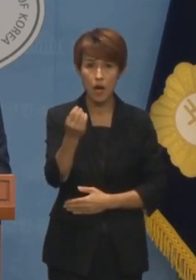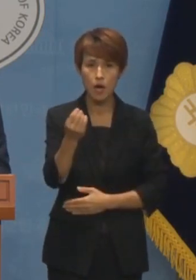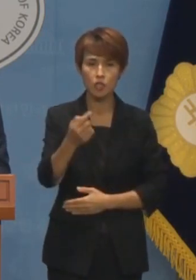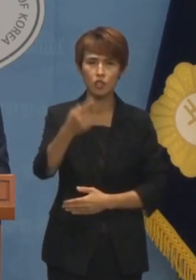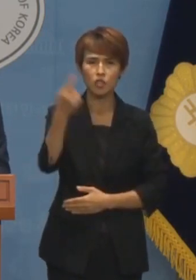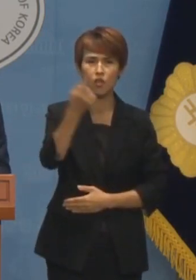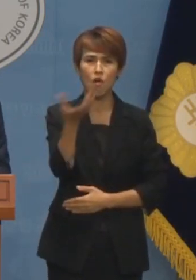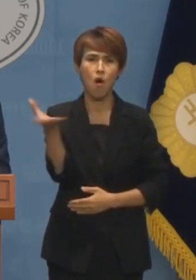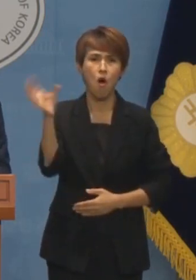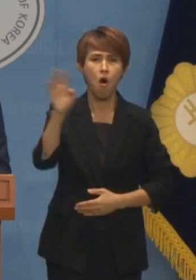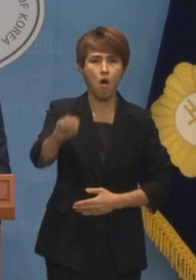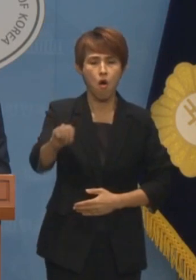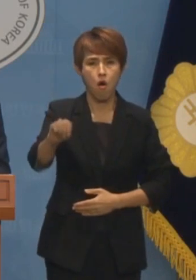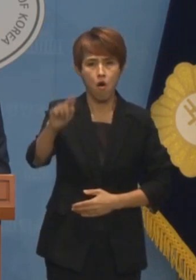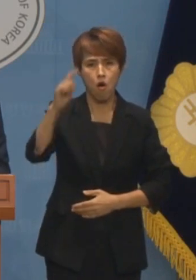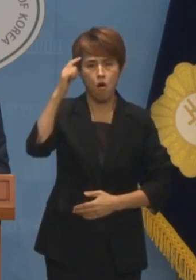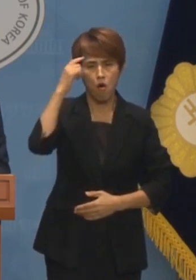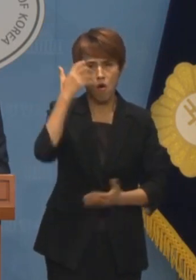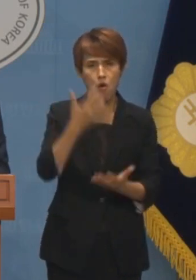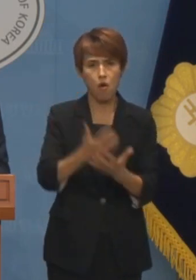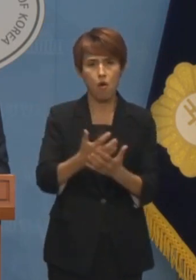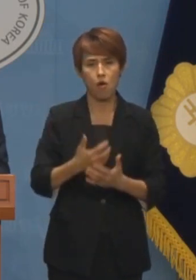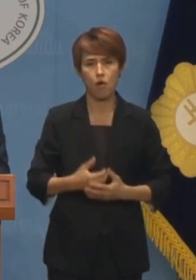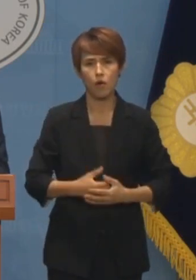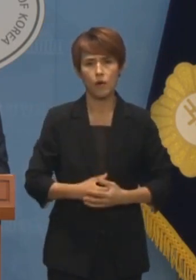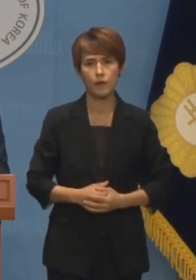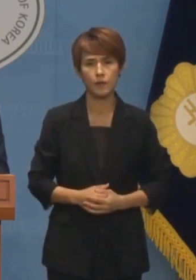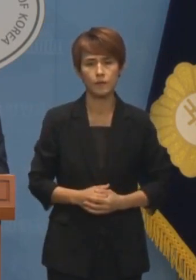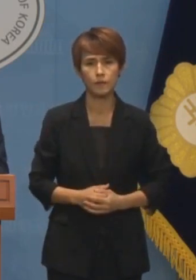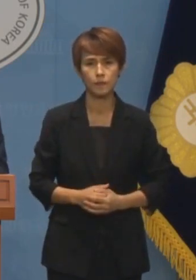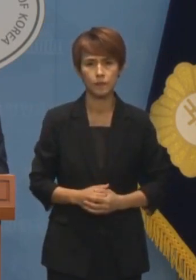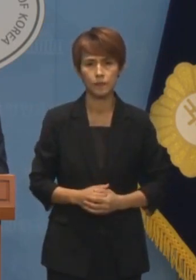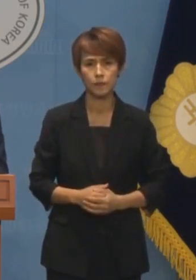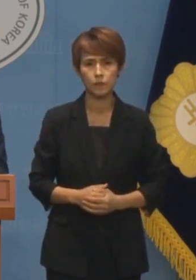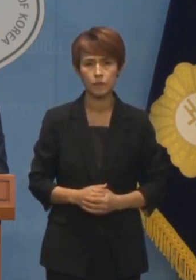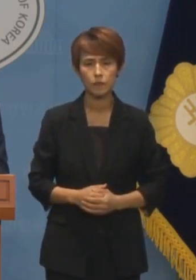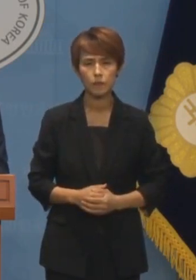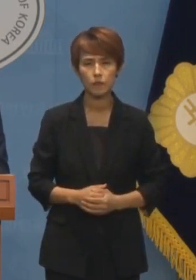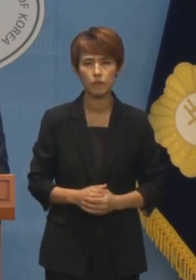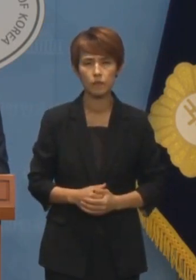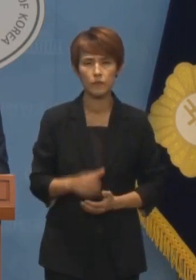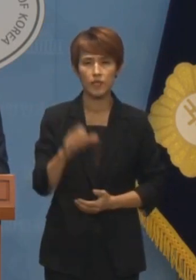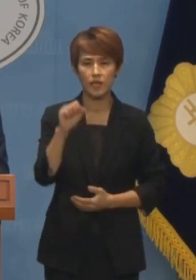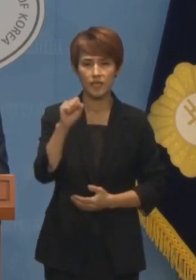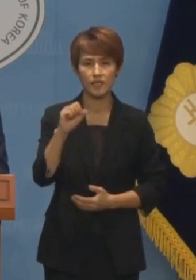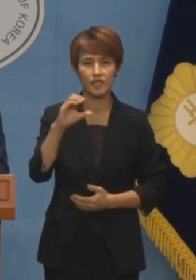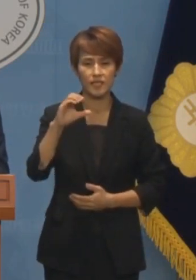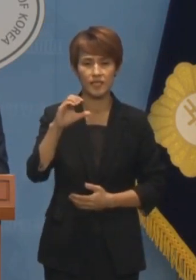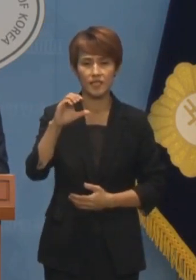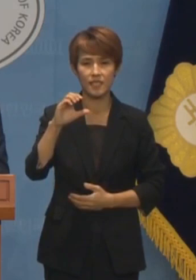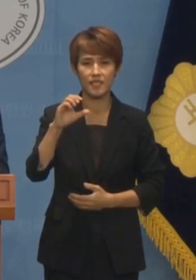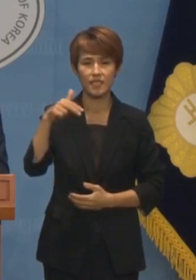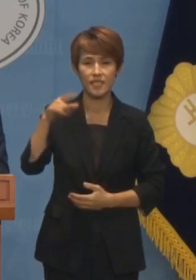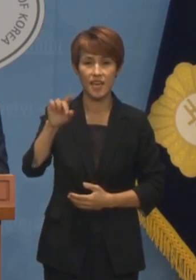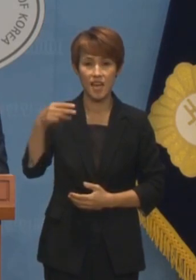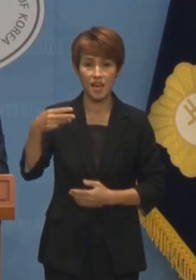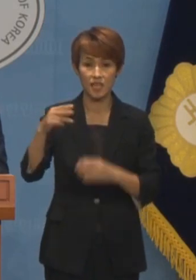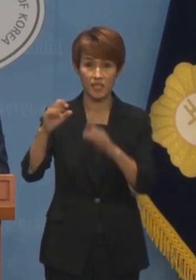1,000억 원에 이르는 것으로 드러났습니다. 이는 SC제일은행이